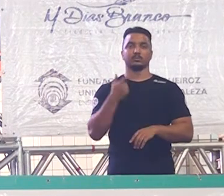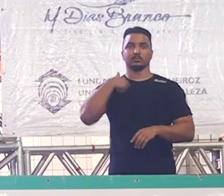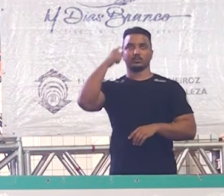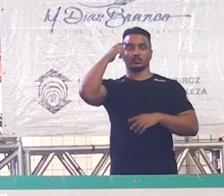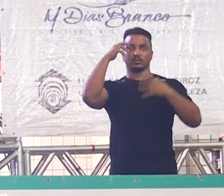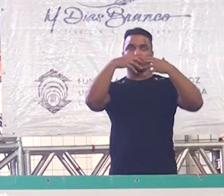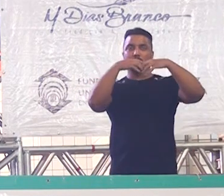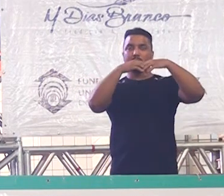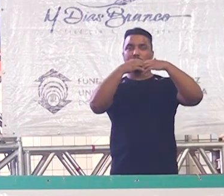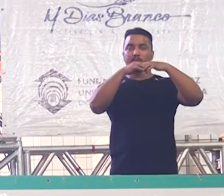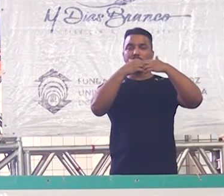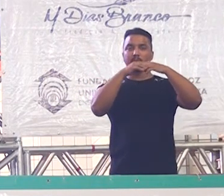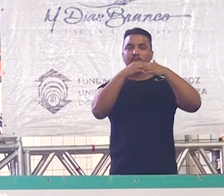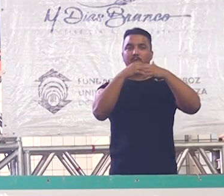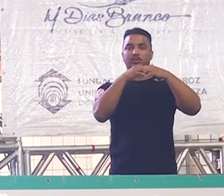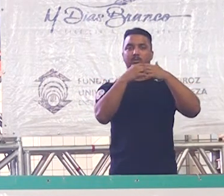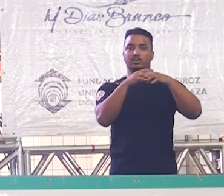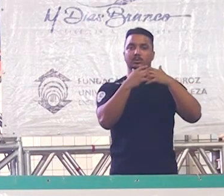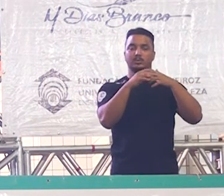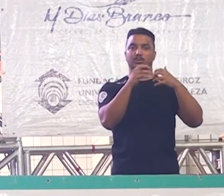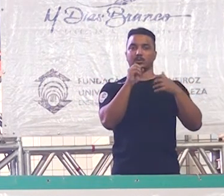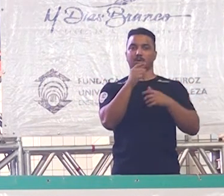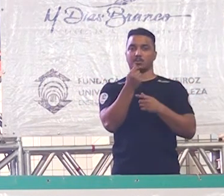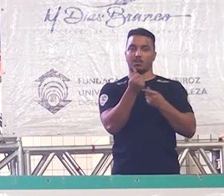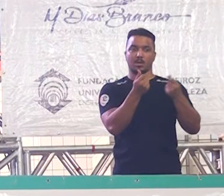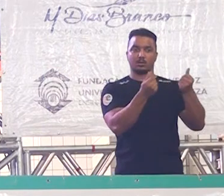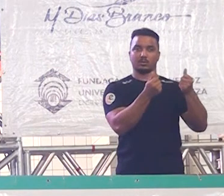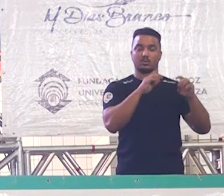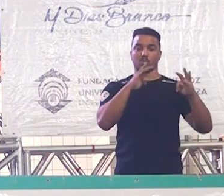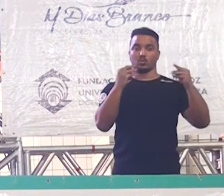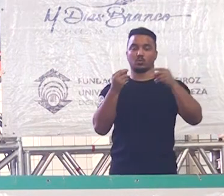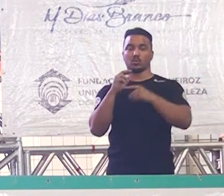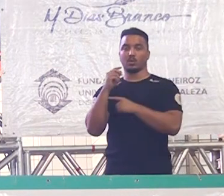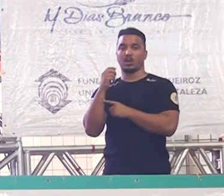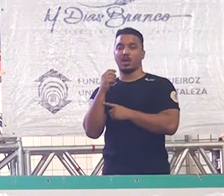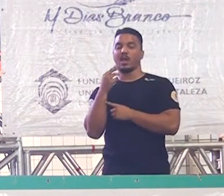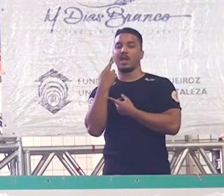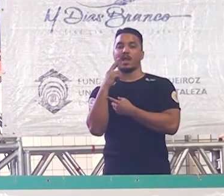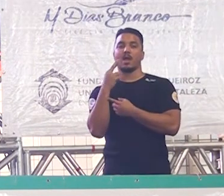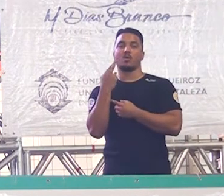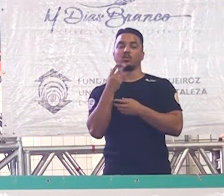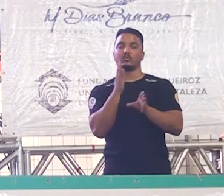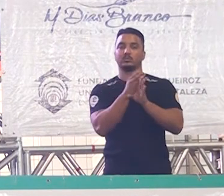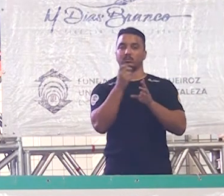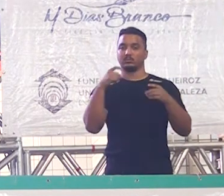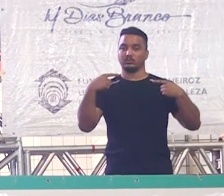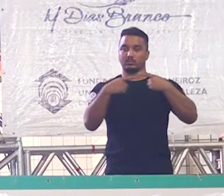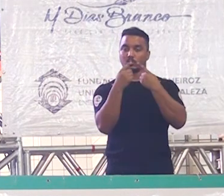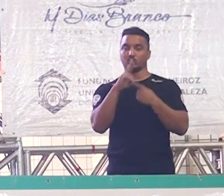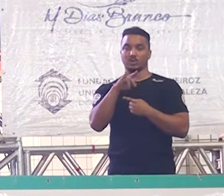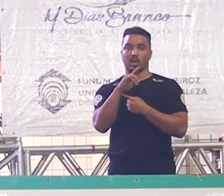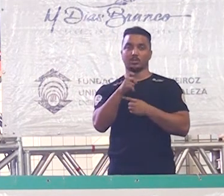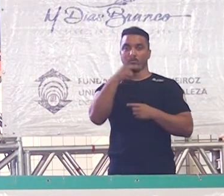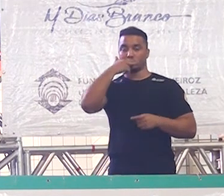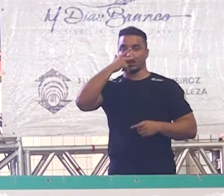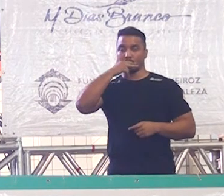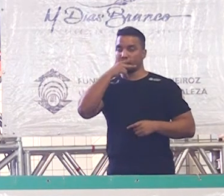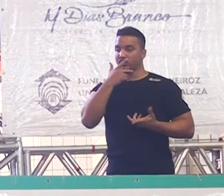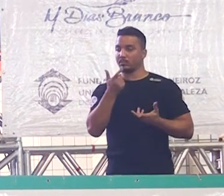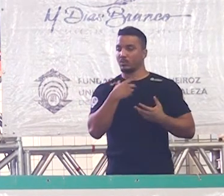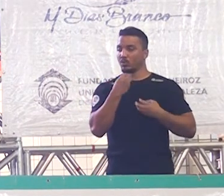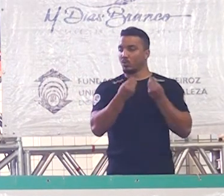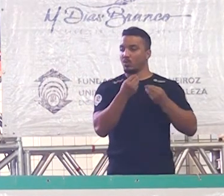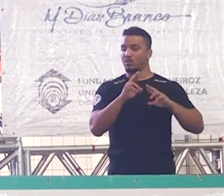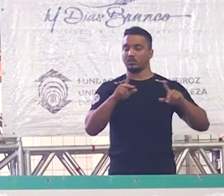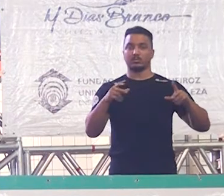Mentalmente você está calculando o preço do pão e o preço do ovo para estar tudo em real. Porque você só pode somar só na mesma unidade. Não faz sentido